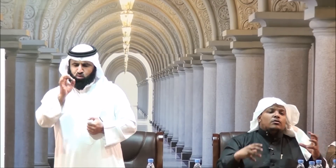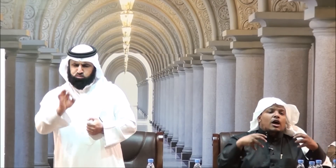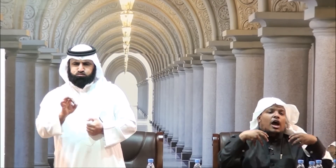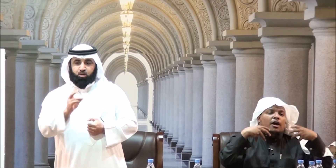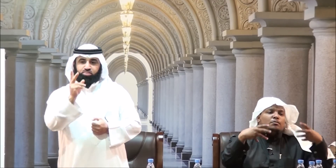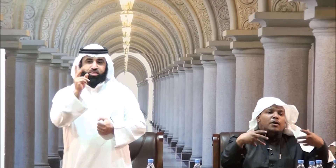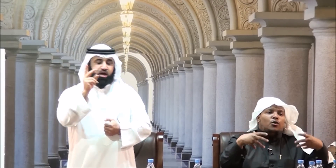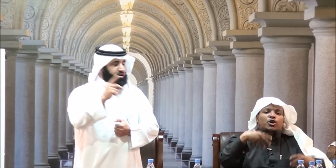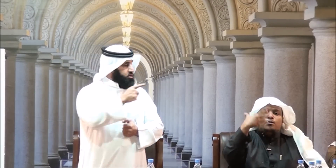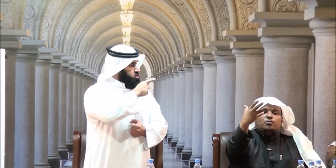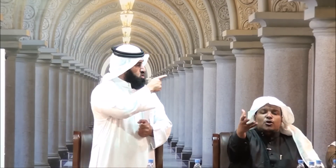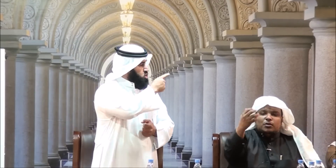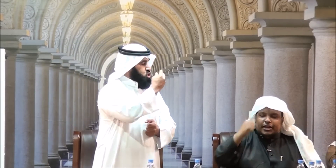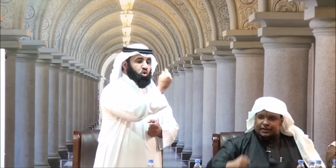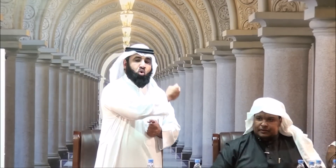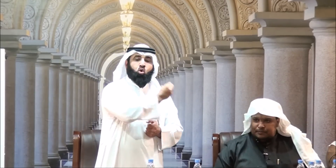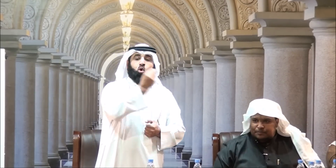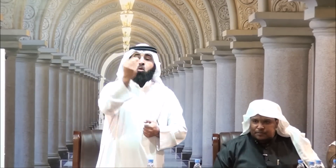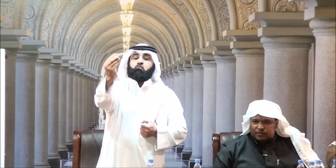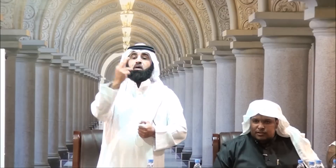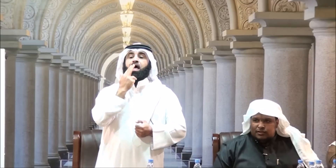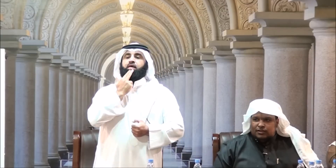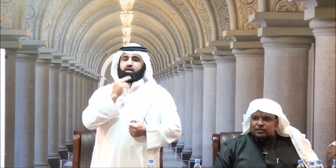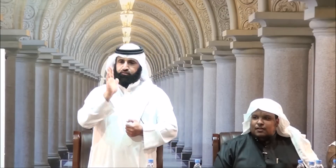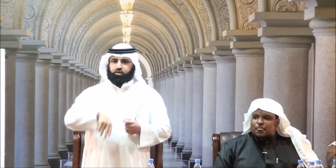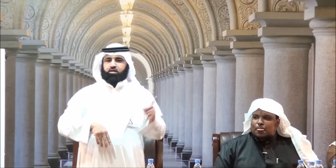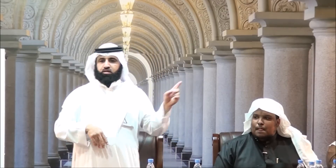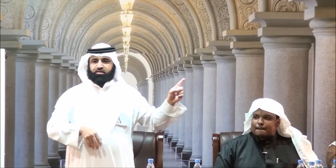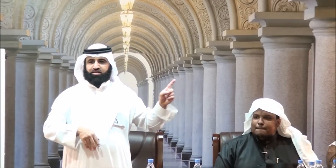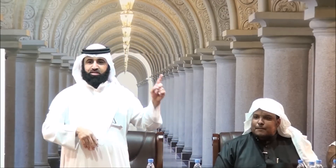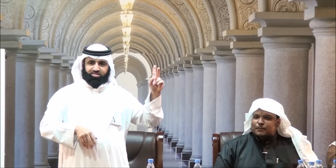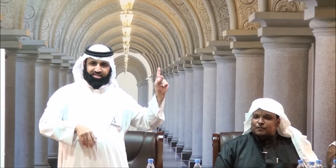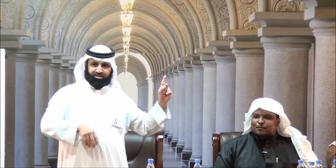لكم أحبه ويحب لكم الخير.